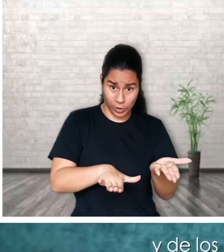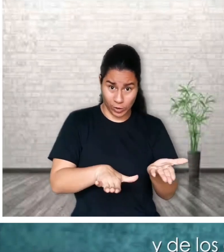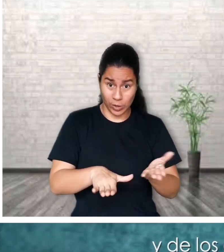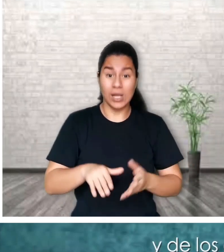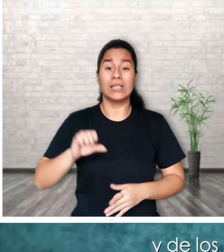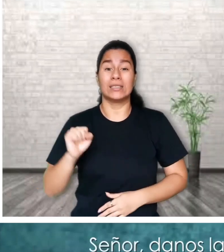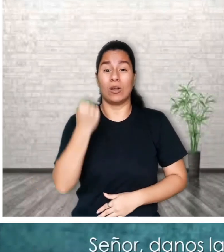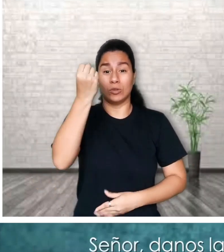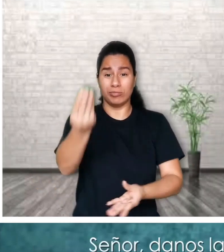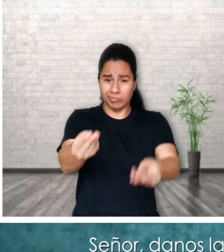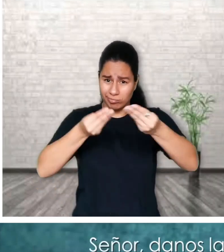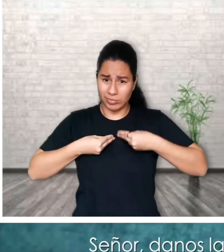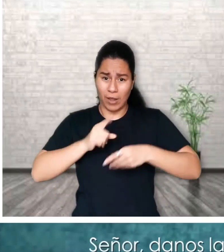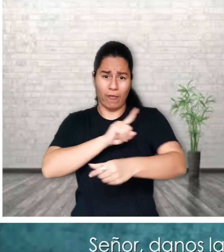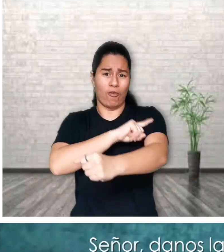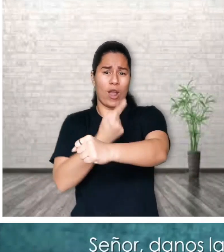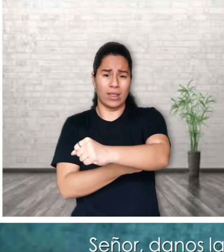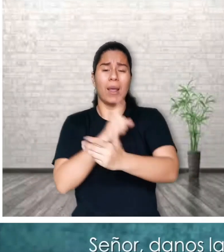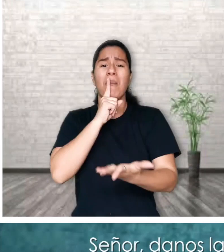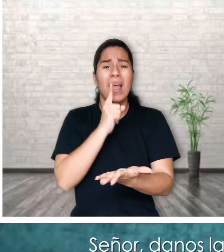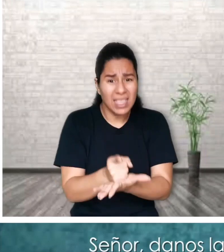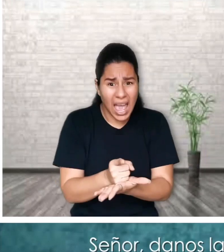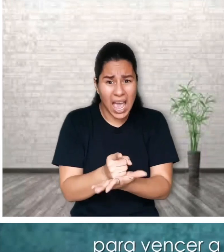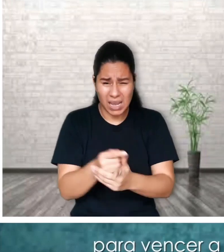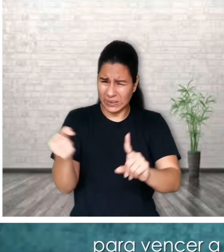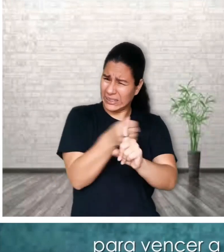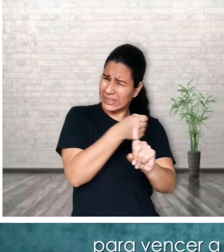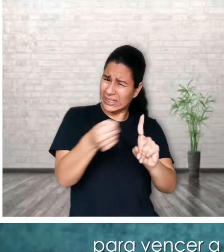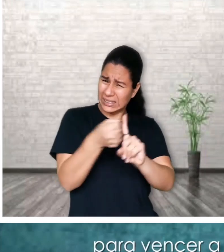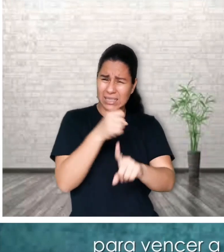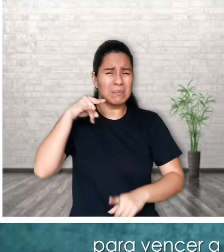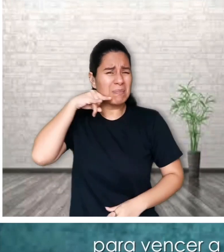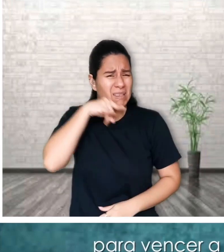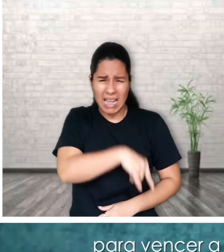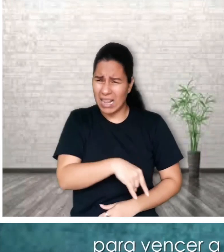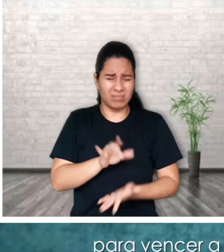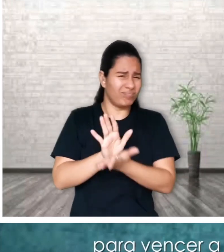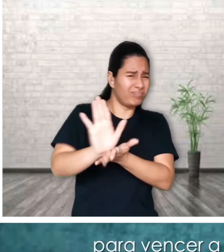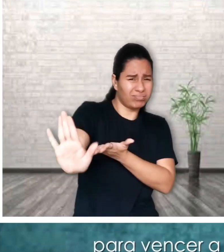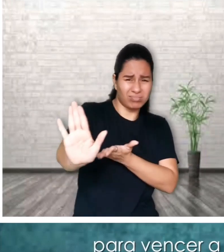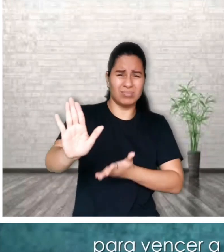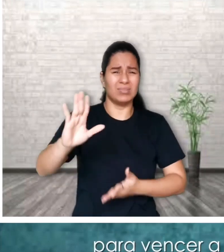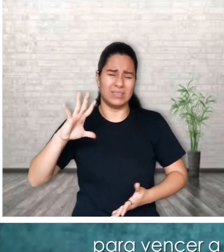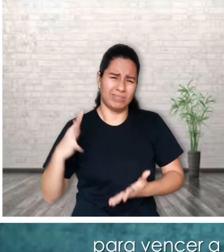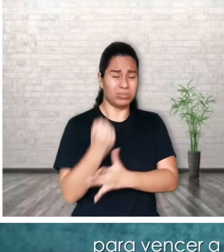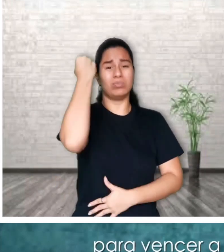siguen. Señor, danos la fuerza de la verdad para vencer a la violencia